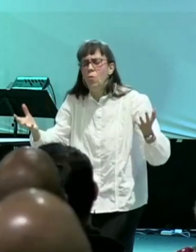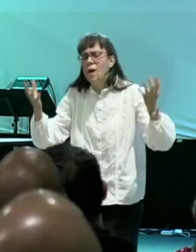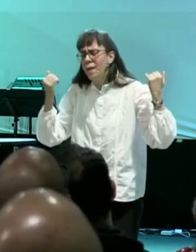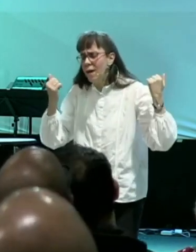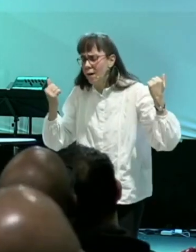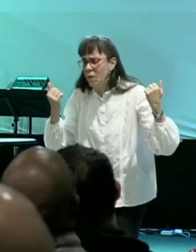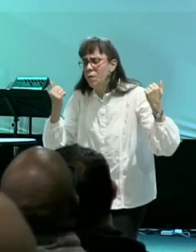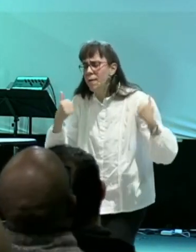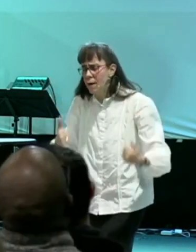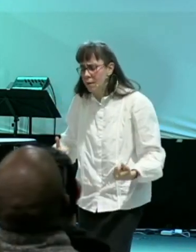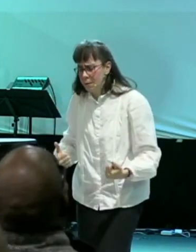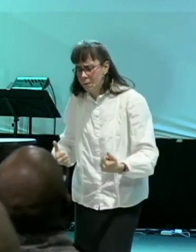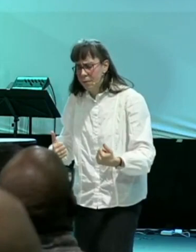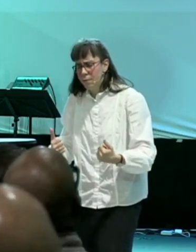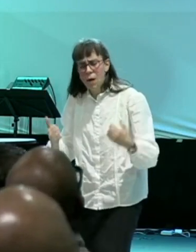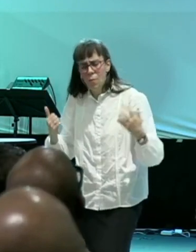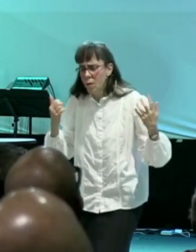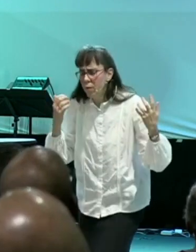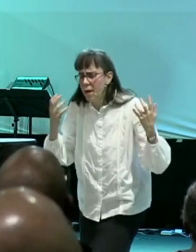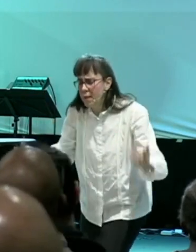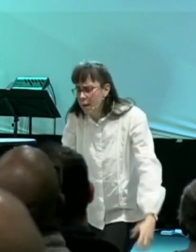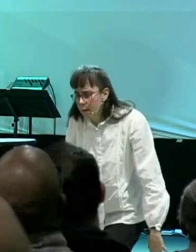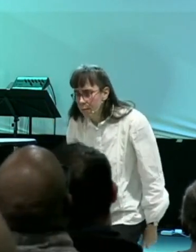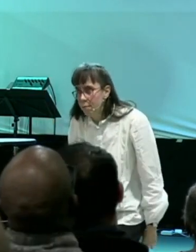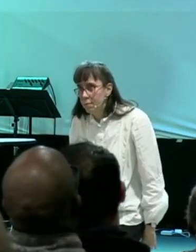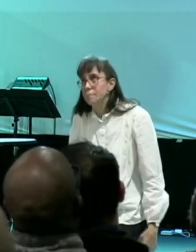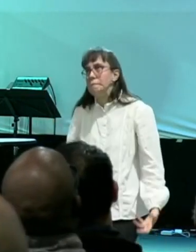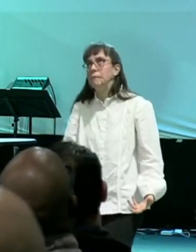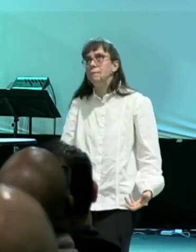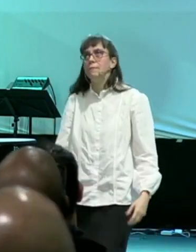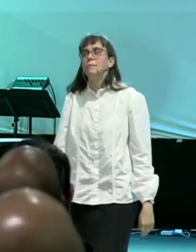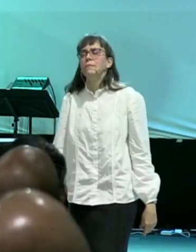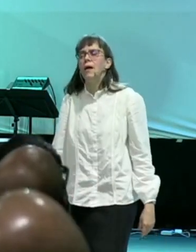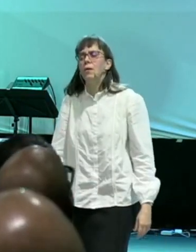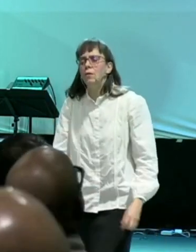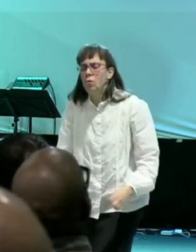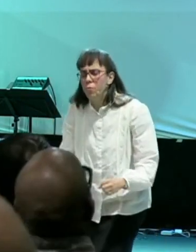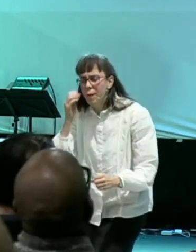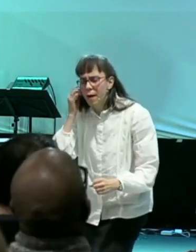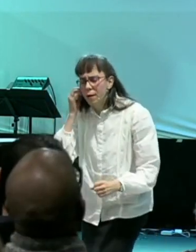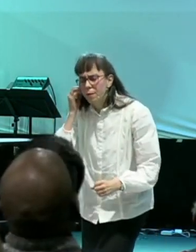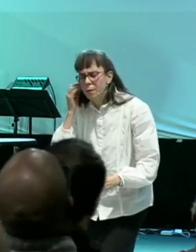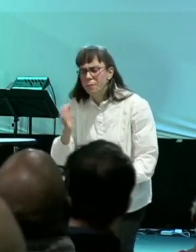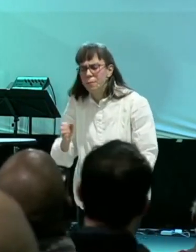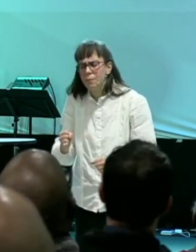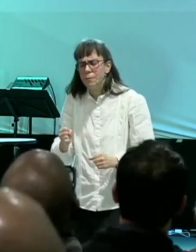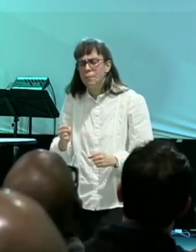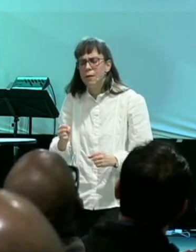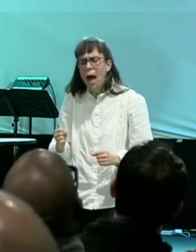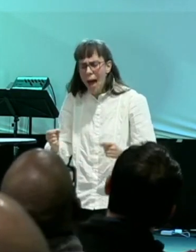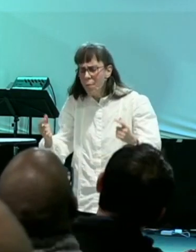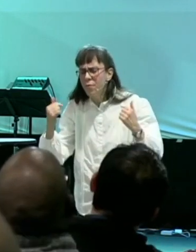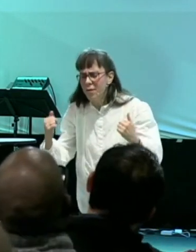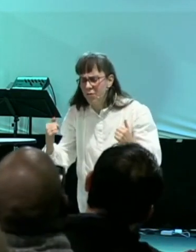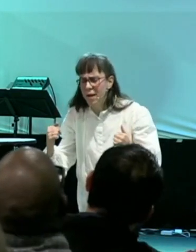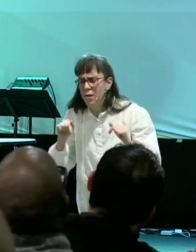but if you were there, if you had been there. Mon frère ne serait pas mort. My brother wouldn't have died. Et Jésus lui a dit. And the Lord replied, je suis la résurrection